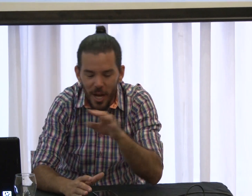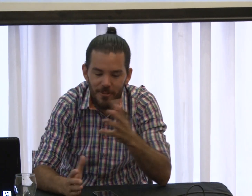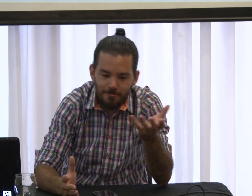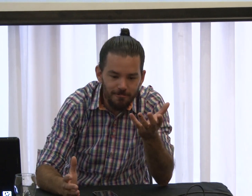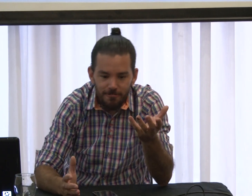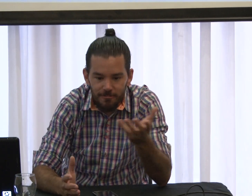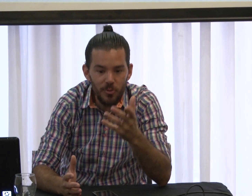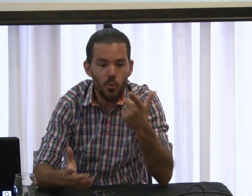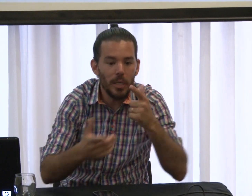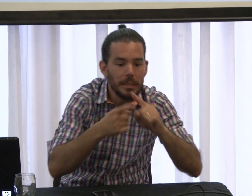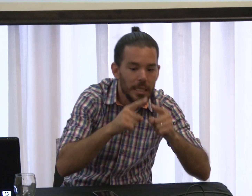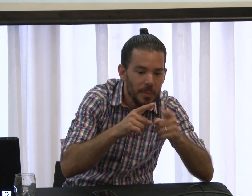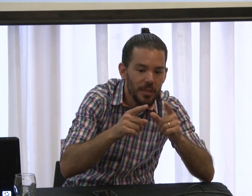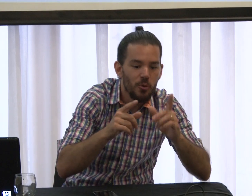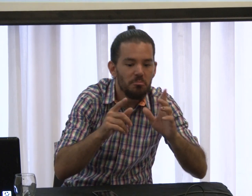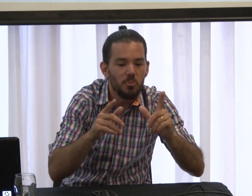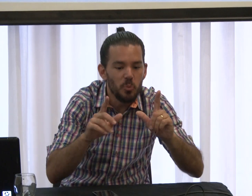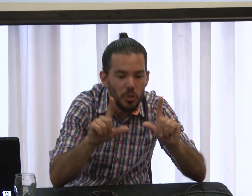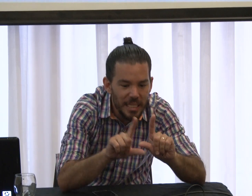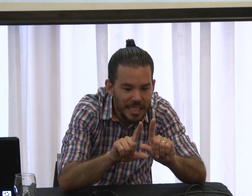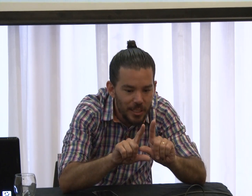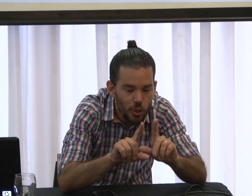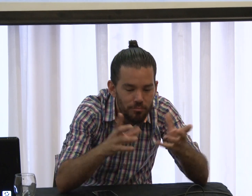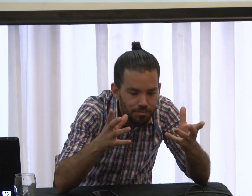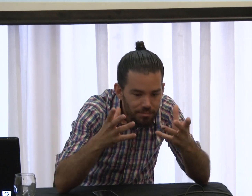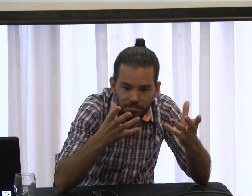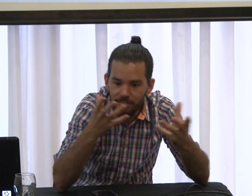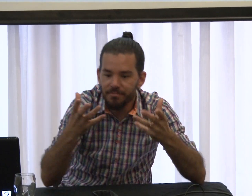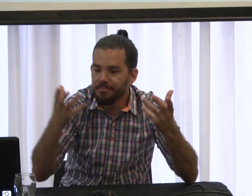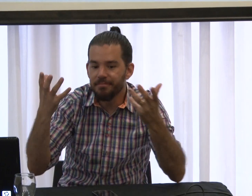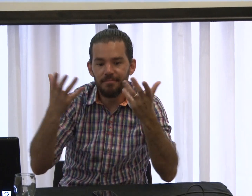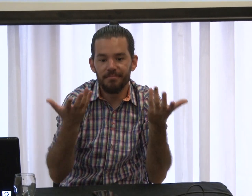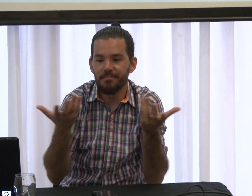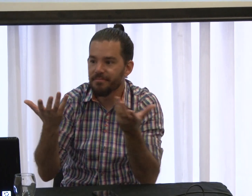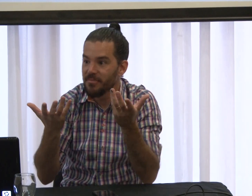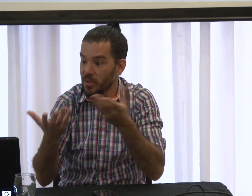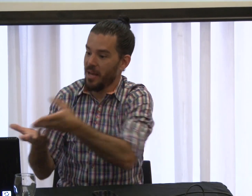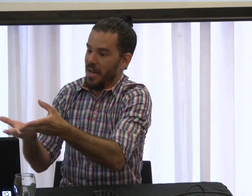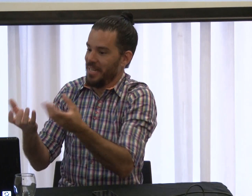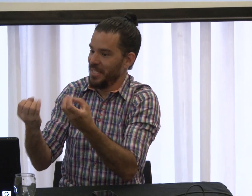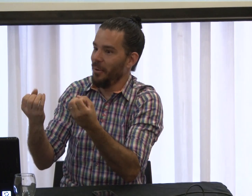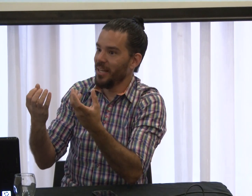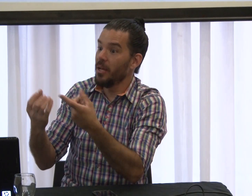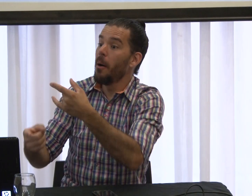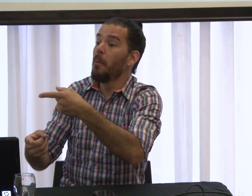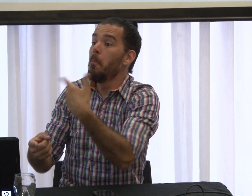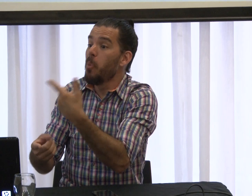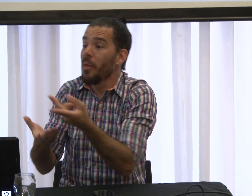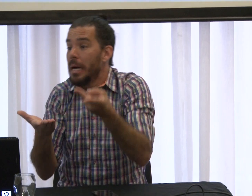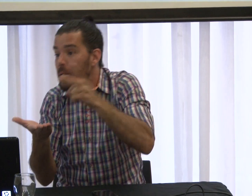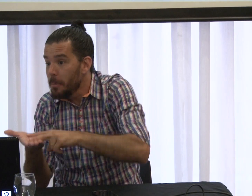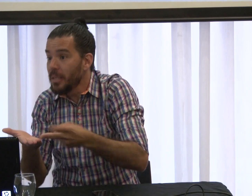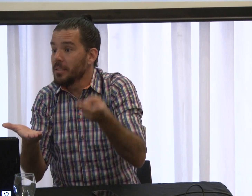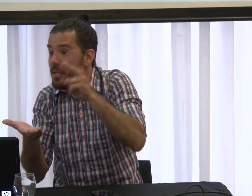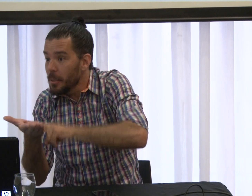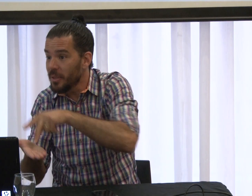veces hay por ahí en la tele, el subtítulo falla, el intérprete tiene un tamaño muy pequeño en el recuadro y